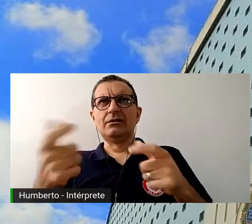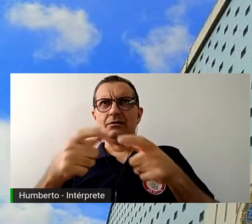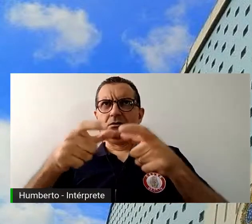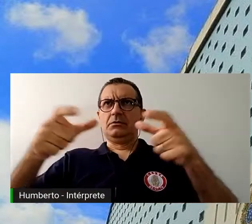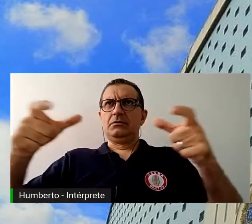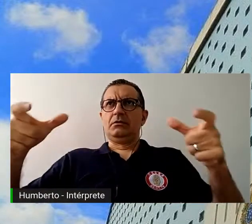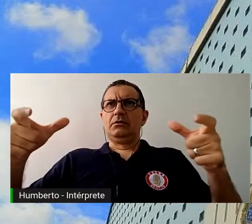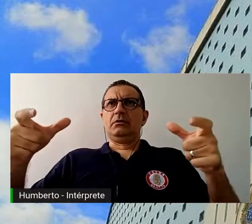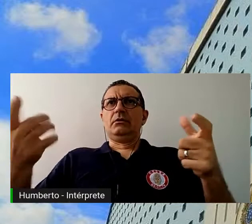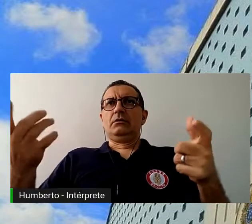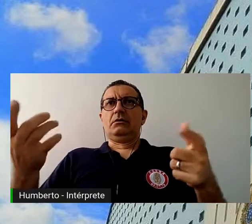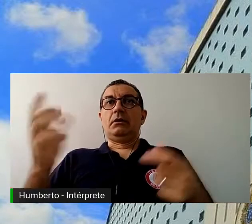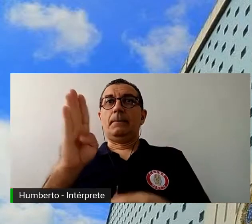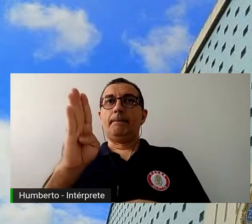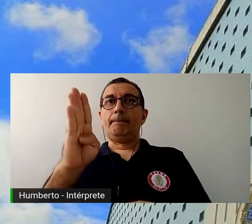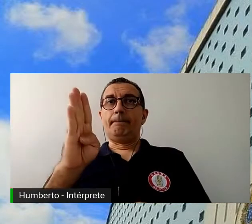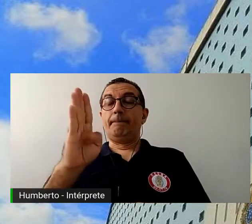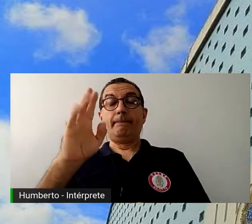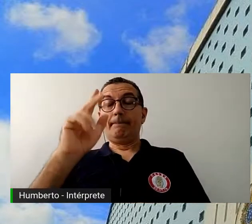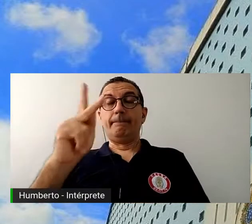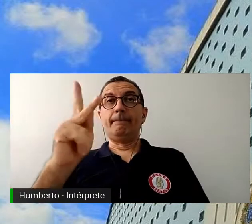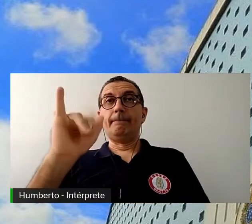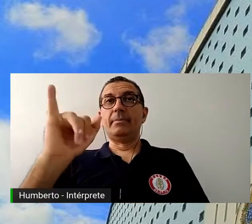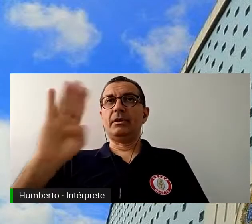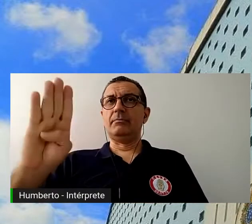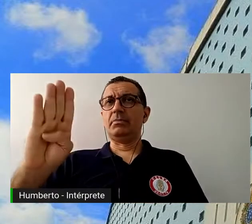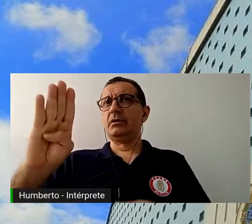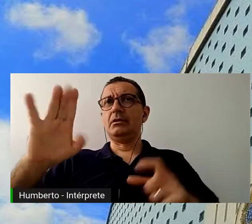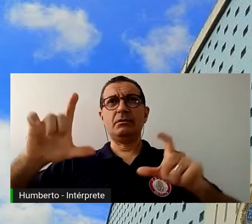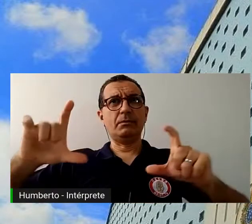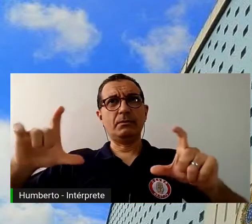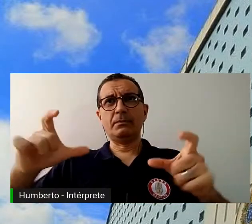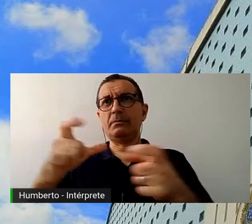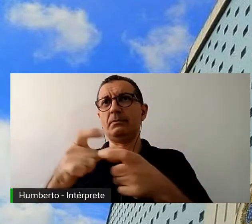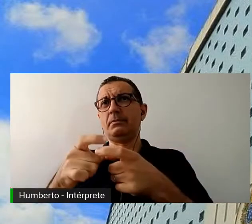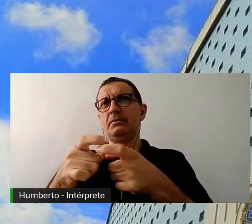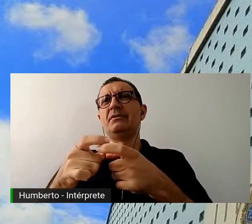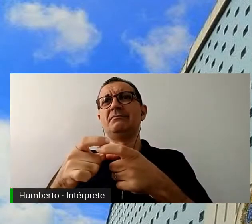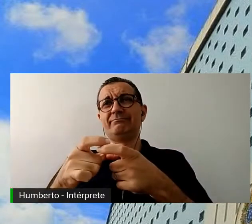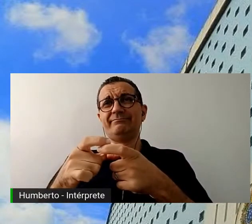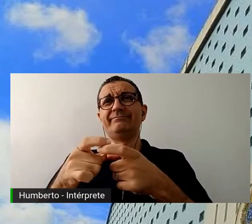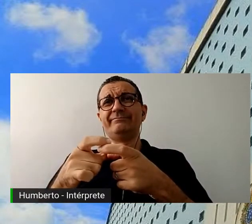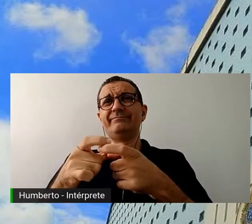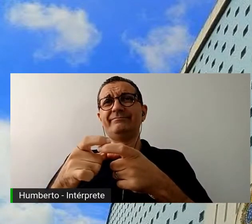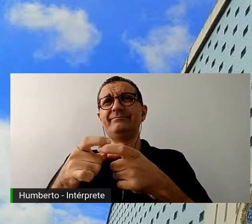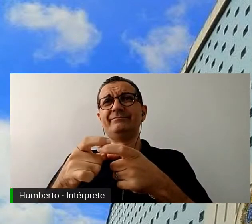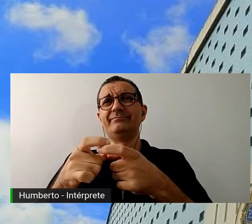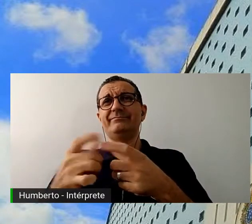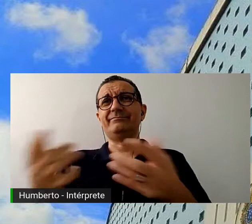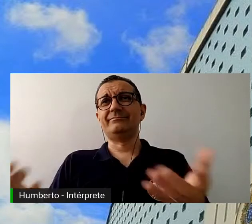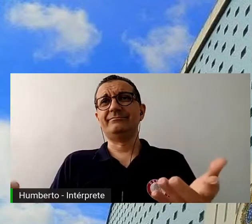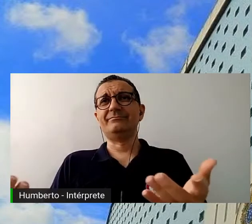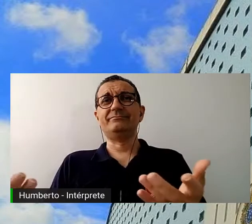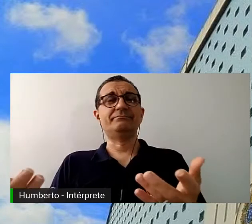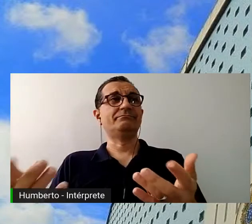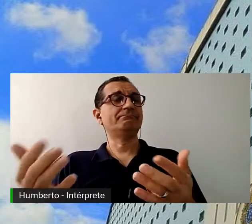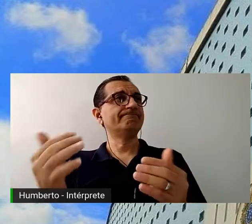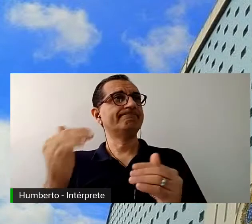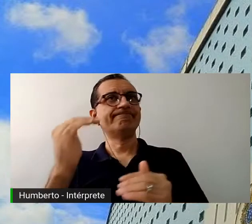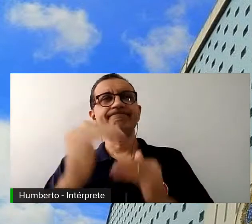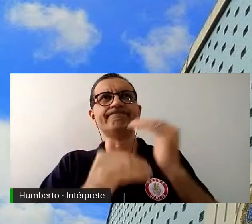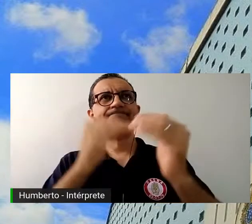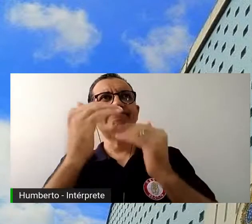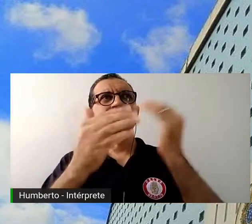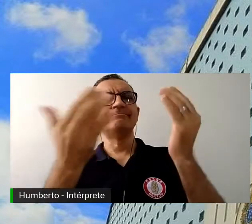Retração do PIB? Não há receita para lidar com a negação do desenvolvimento econômico em favor do